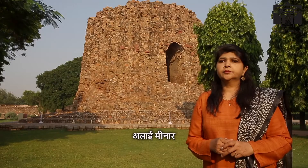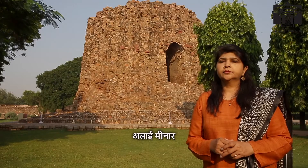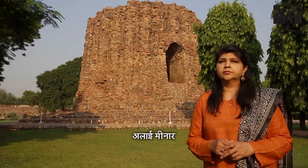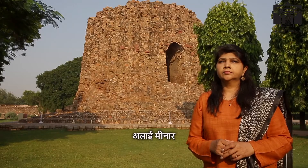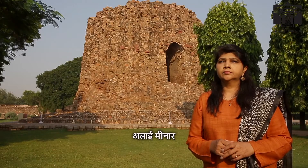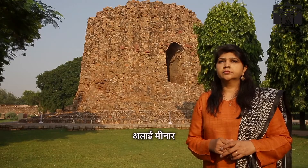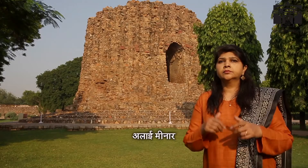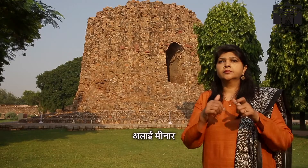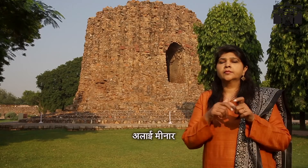अलाई मीनार।